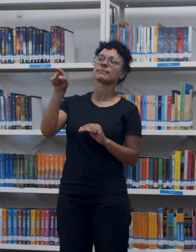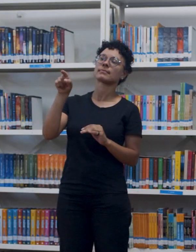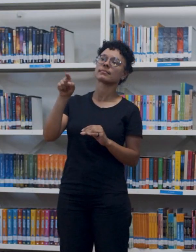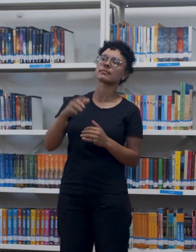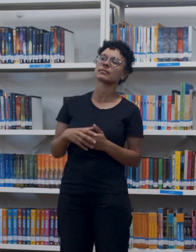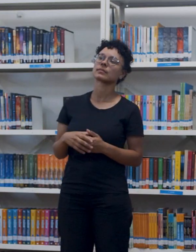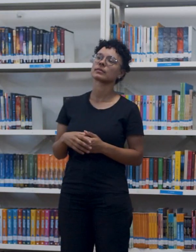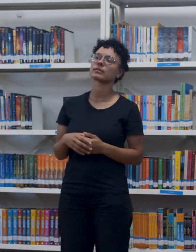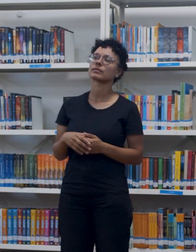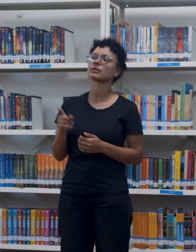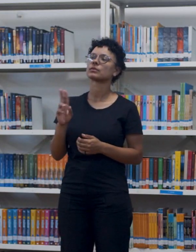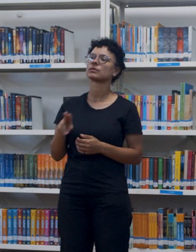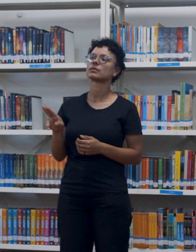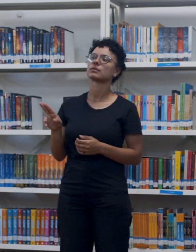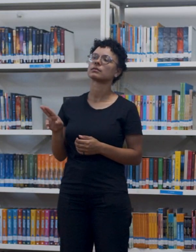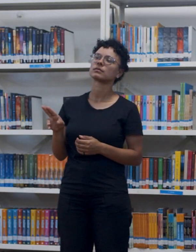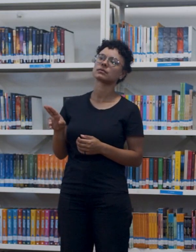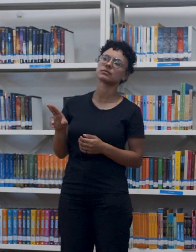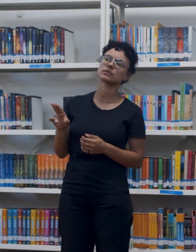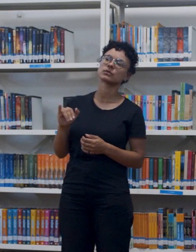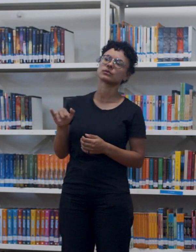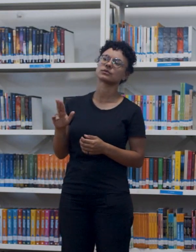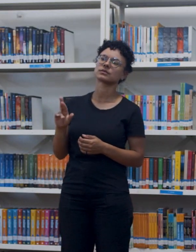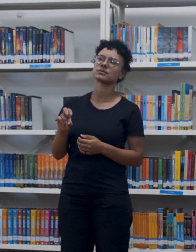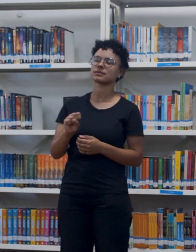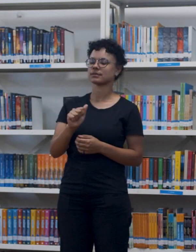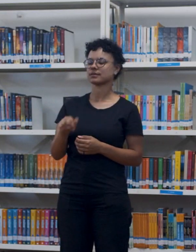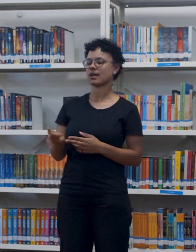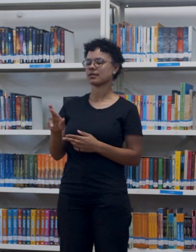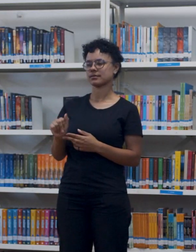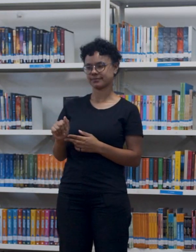pouquinho depois. Como é que é o seu nome? Jussara.